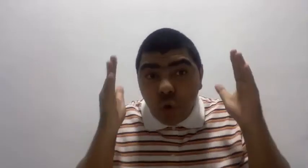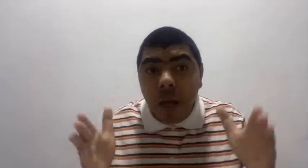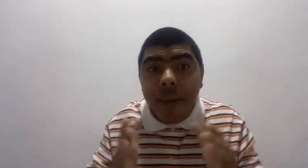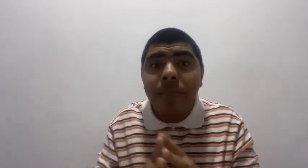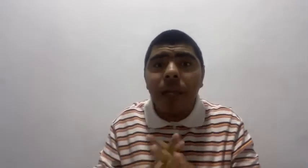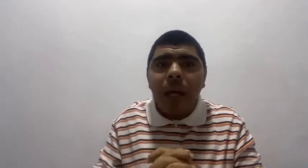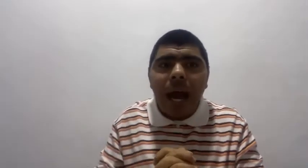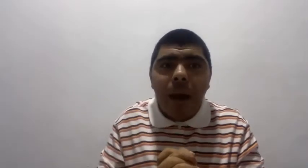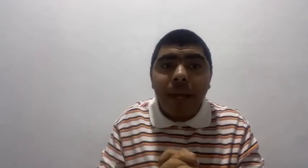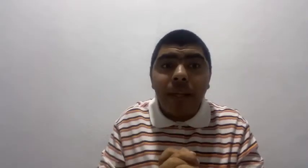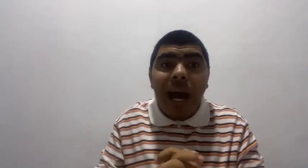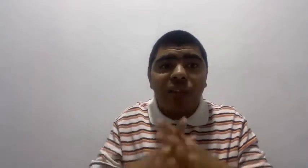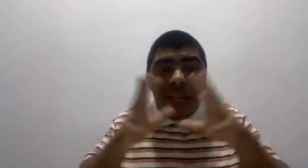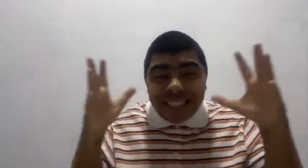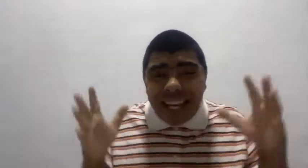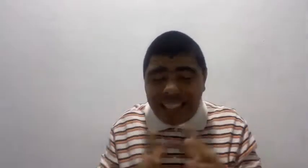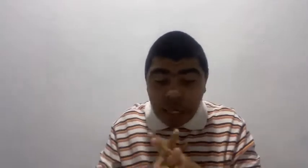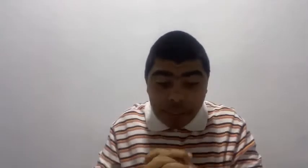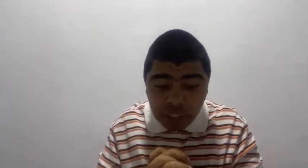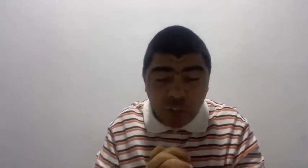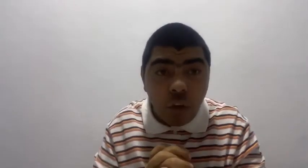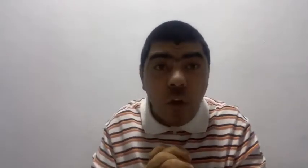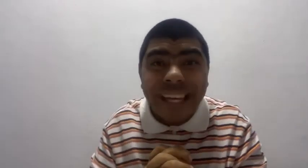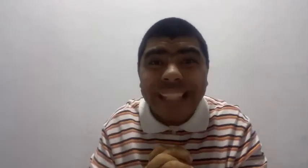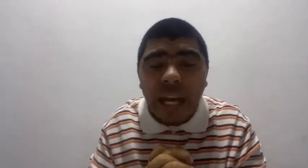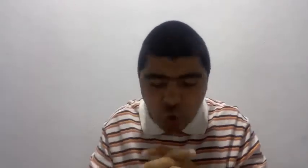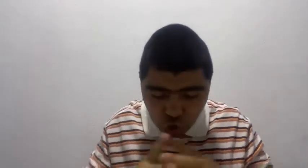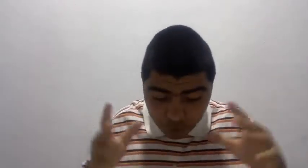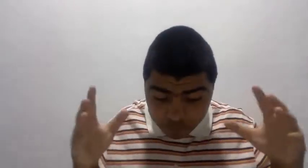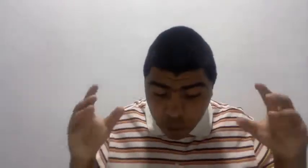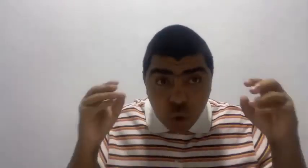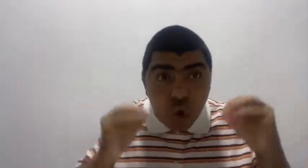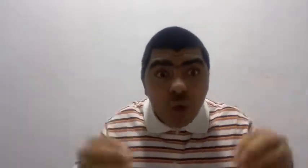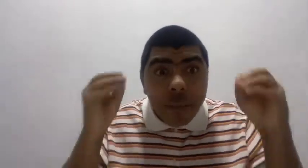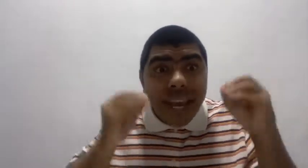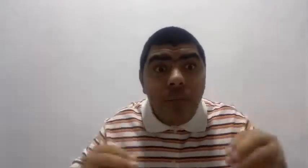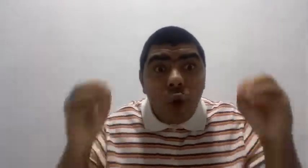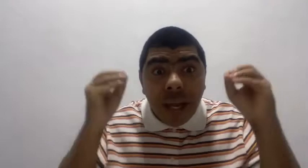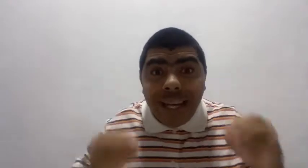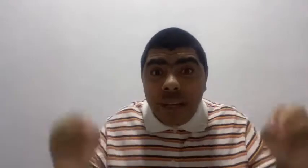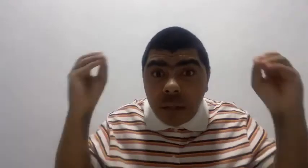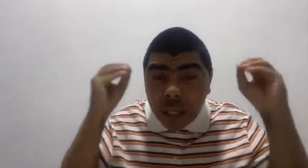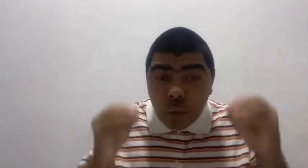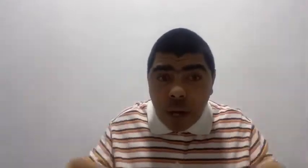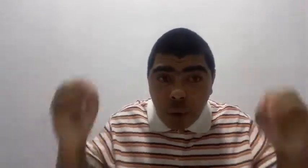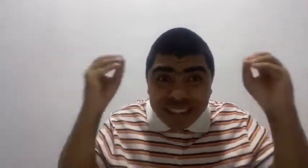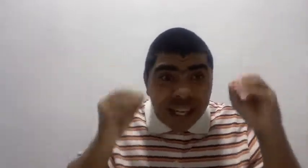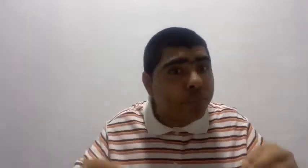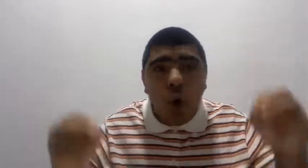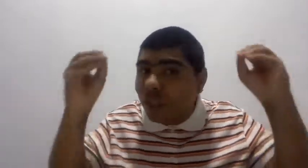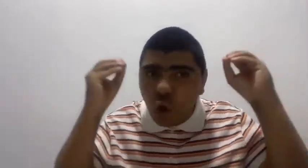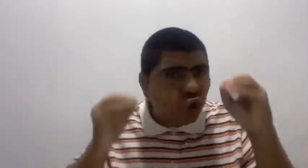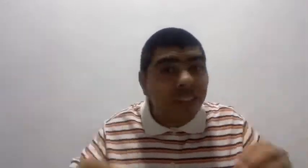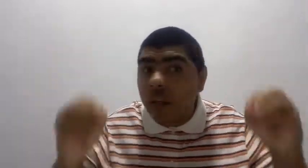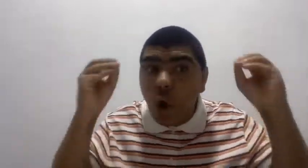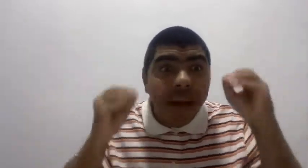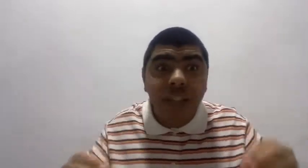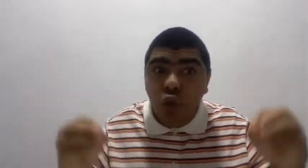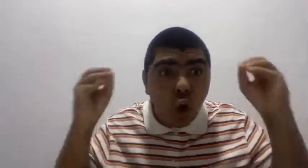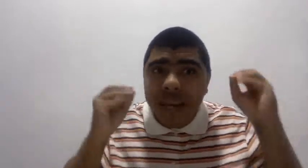Ayúdeme, amén, a ser canal de bendición en esta noche. Escuche bien, voy a leer de nuevo este poderosísimo verso